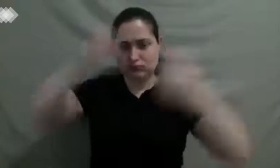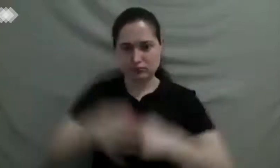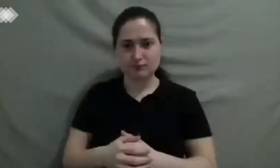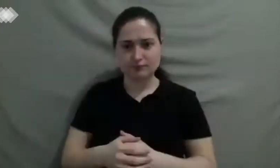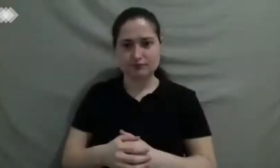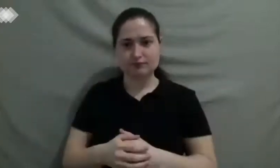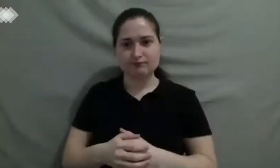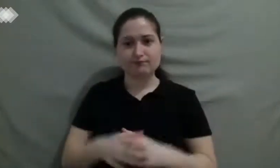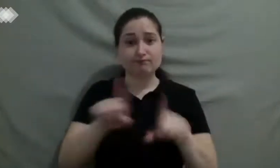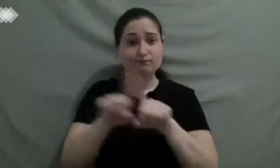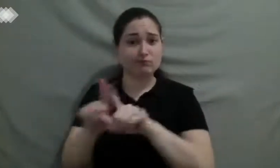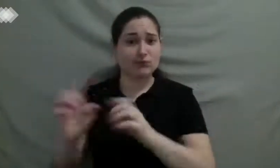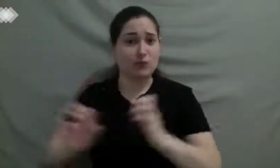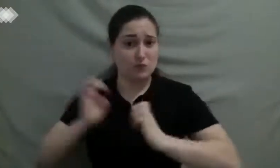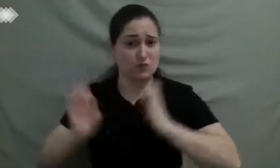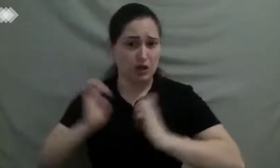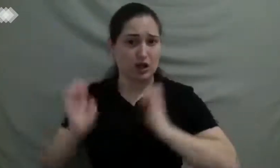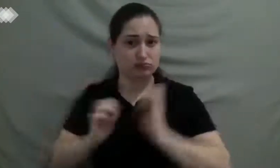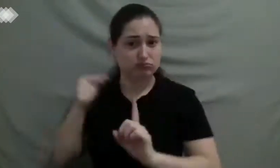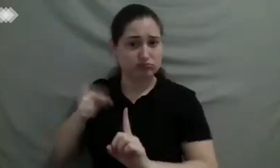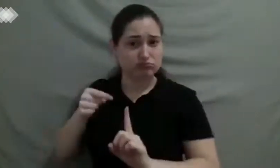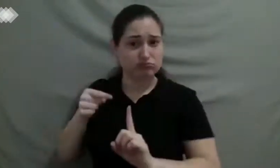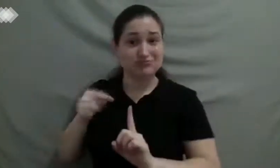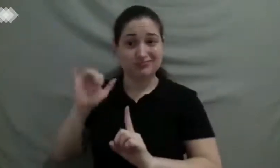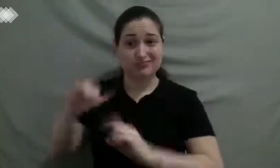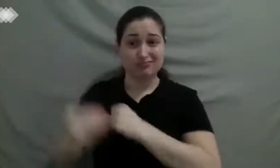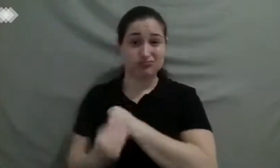incluso la parte emocional se ve afectada